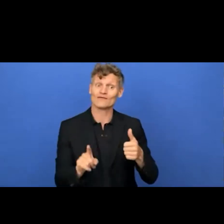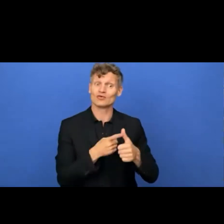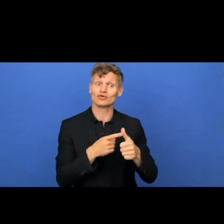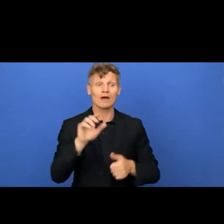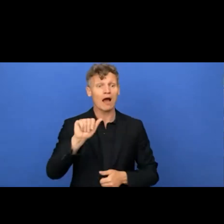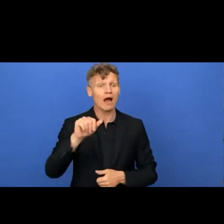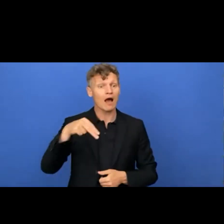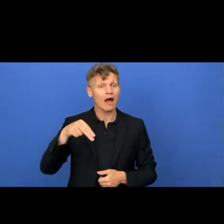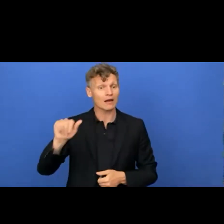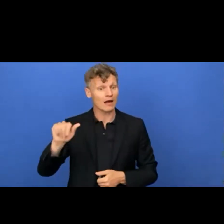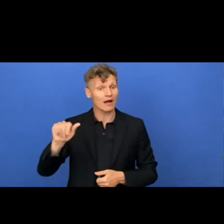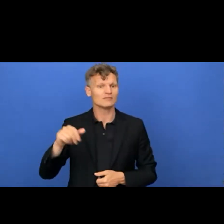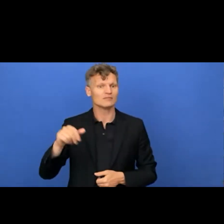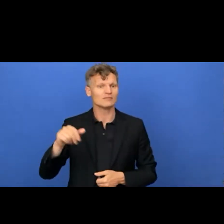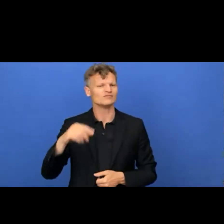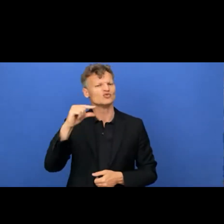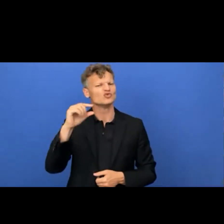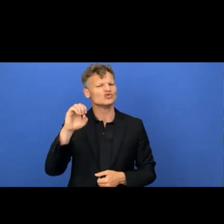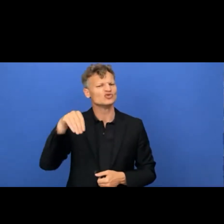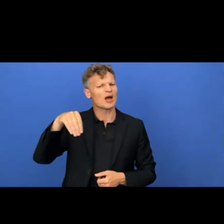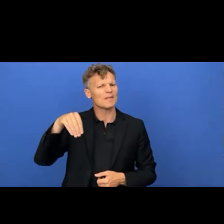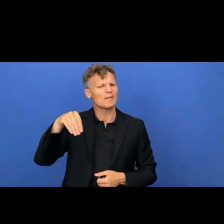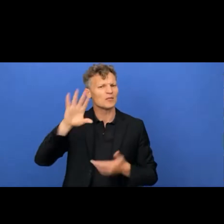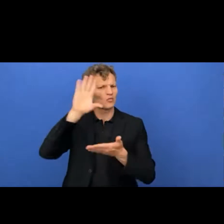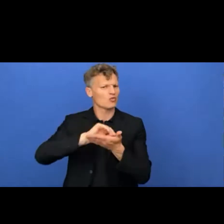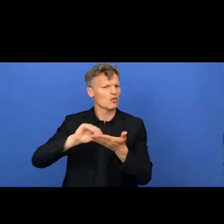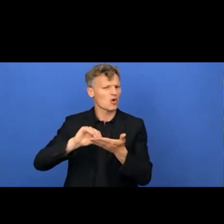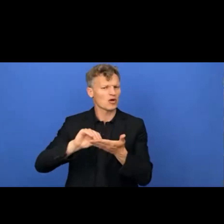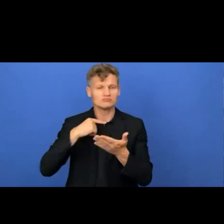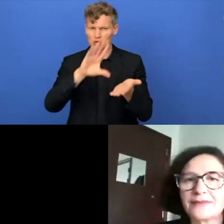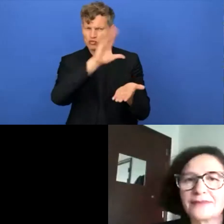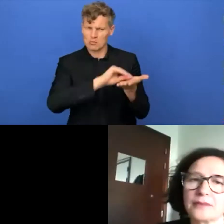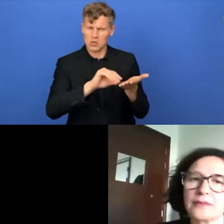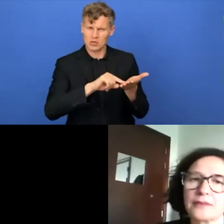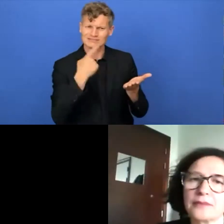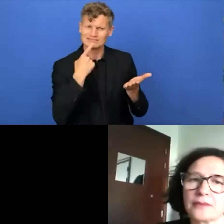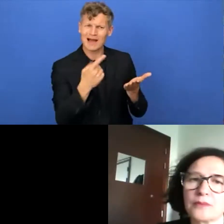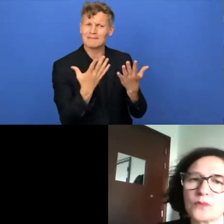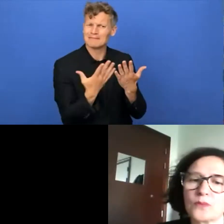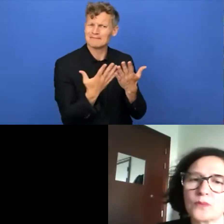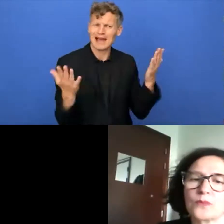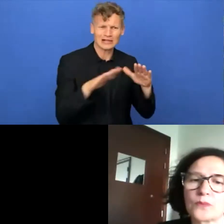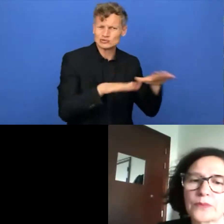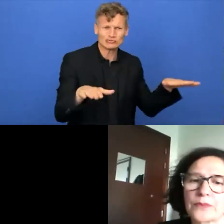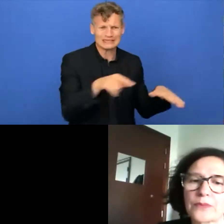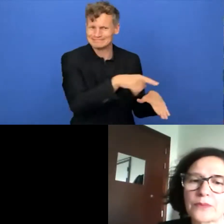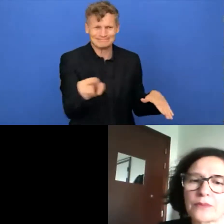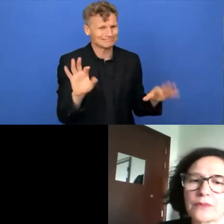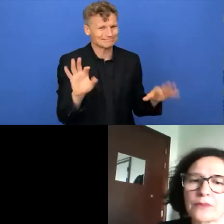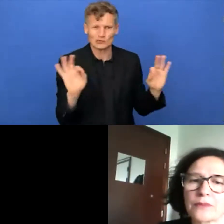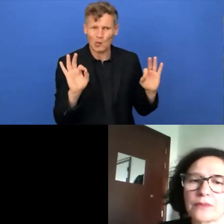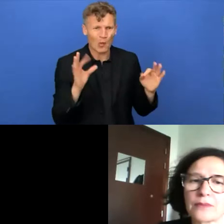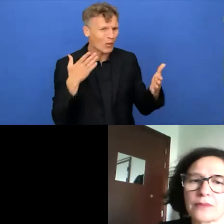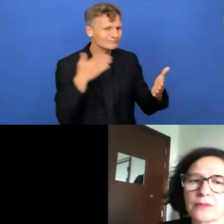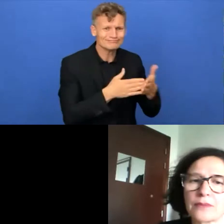pour Anna et concerne le rapport GEM. Ce rapport montre que de nombreux enfants n'ont pas encore accès à une éducation